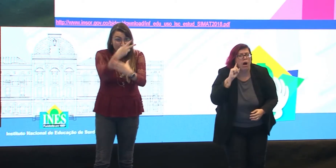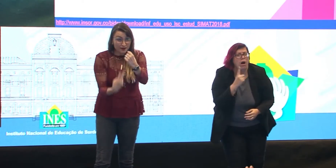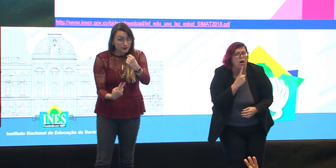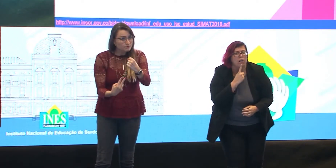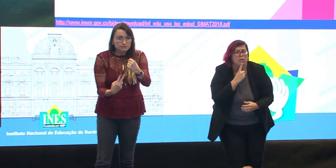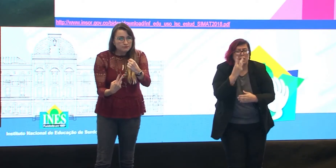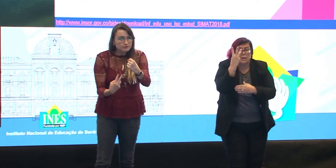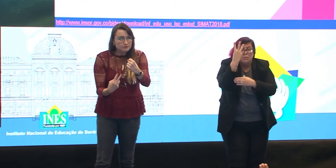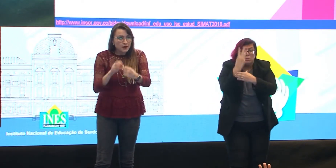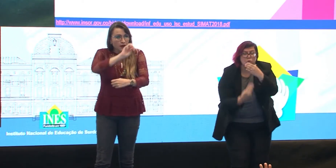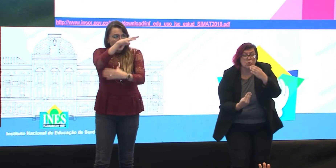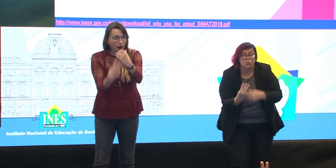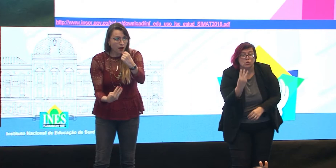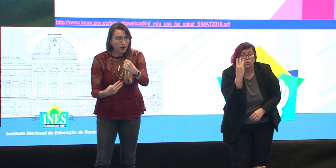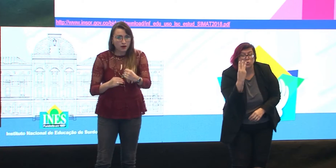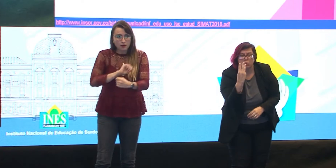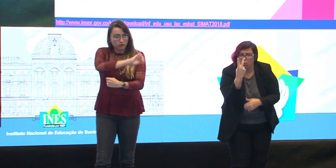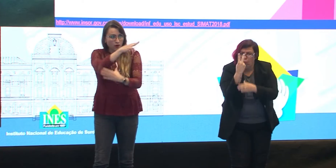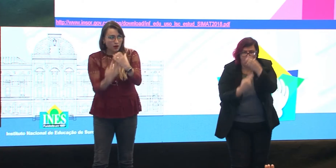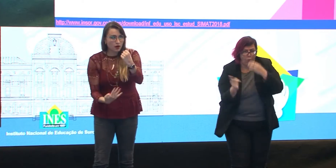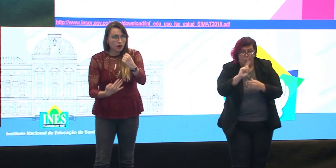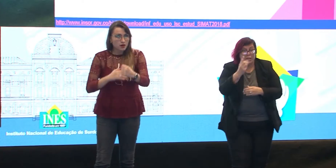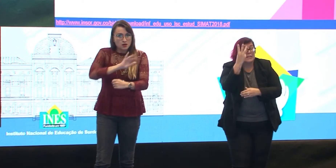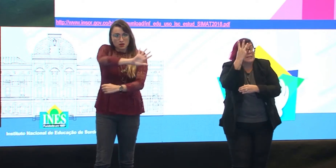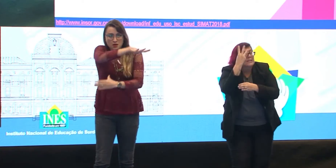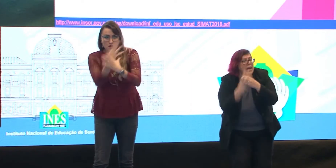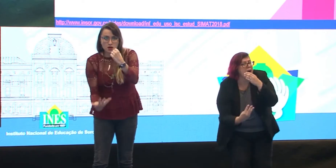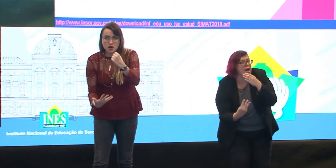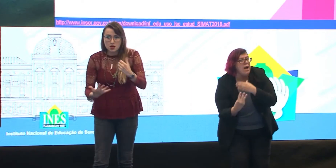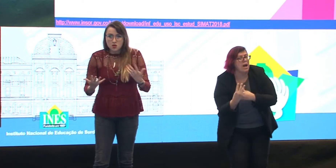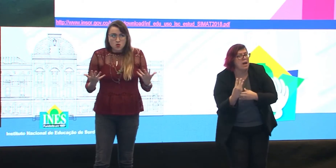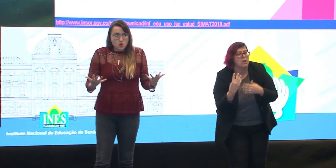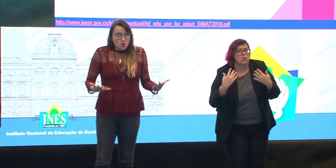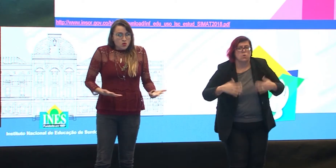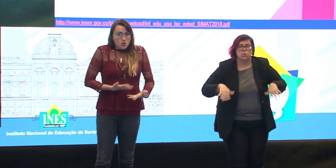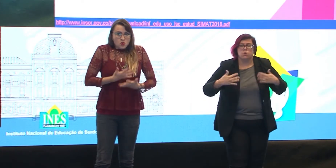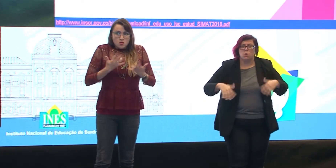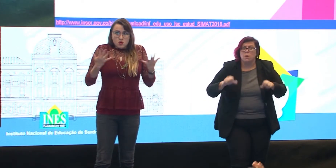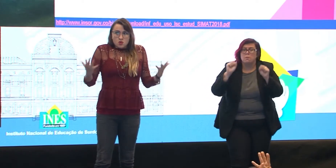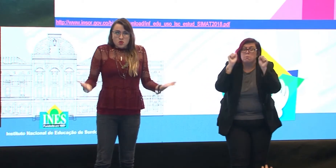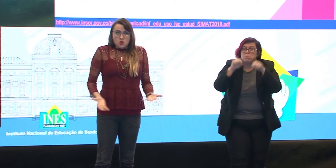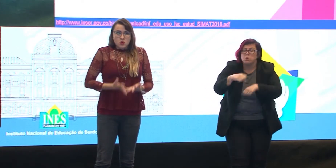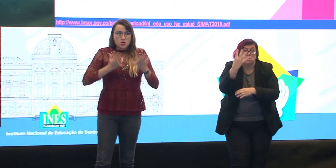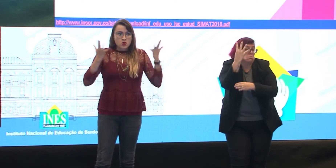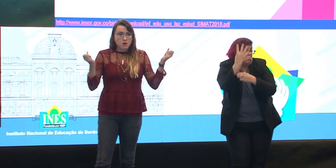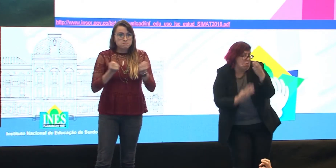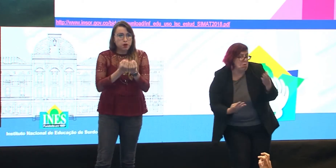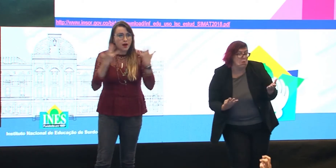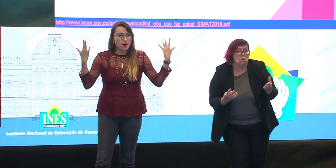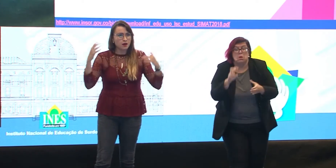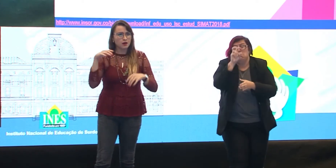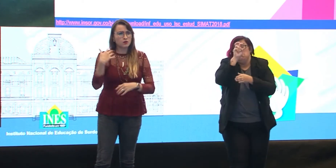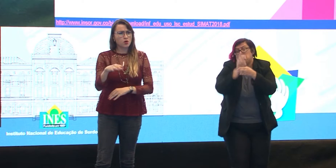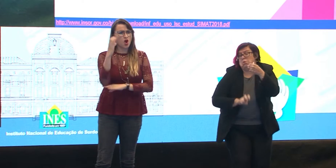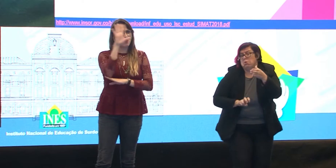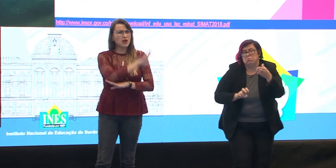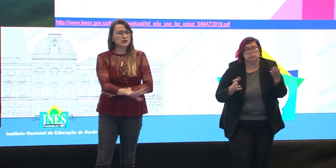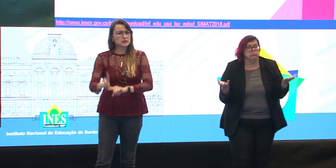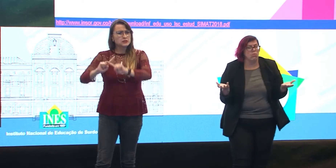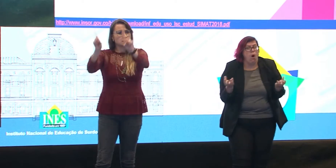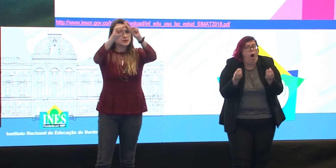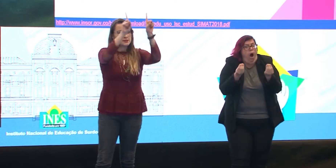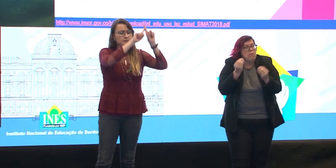pessoas surdas, para a população da Colômbia, pensando que a Colômbia é um país